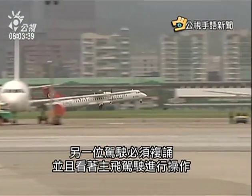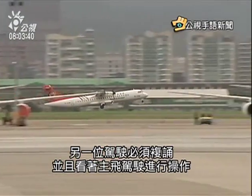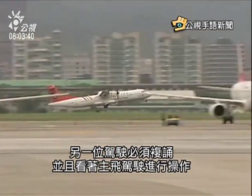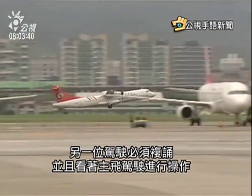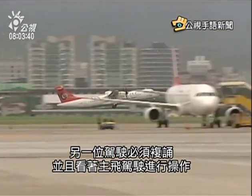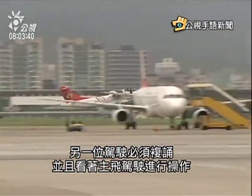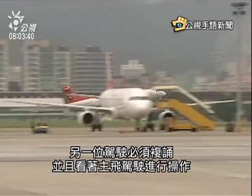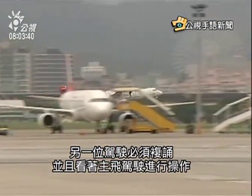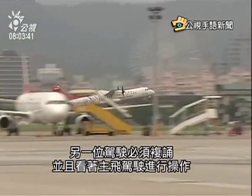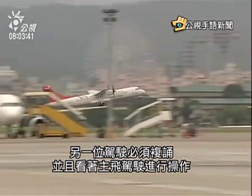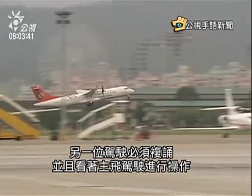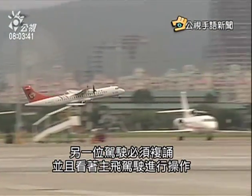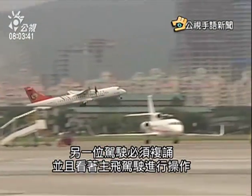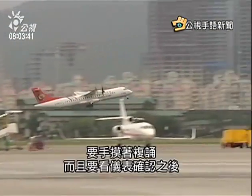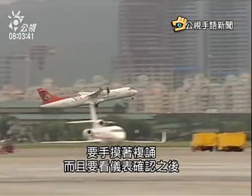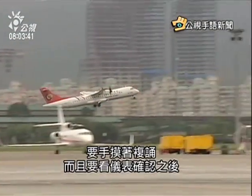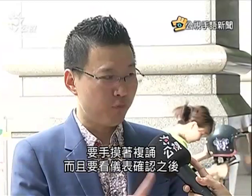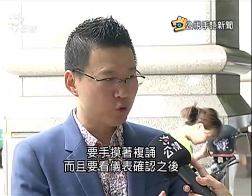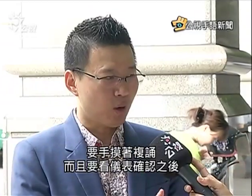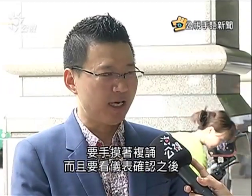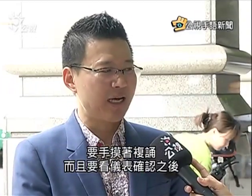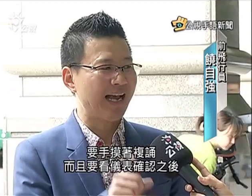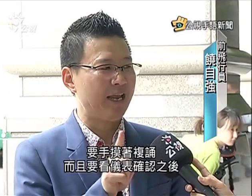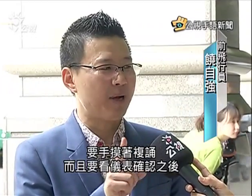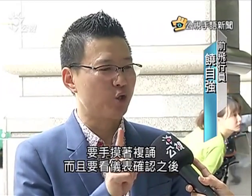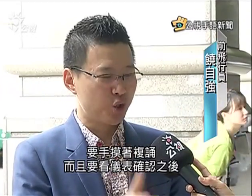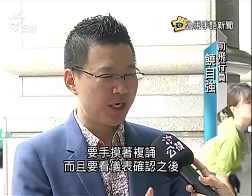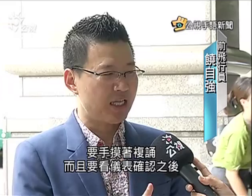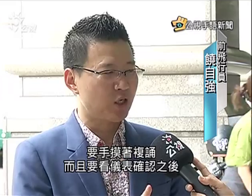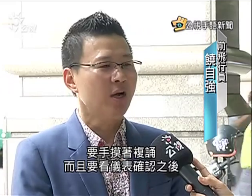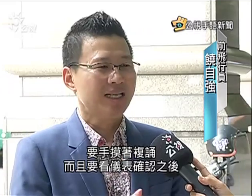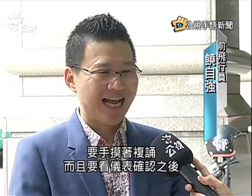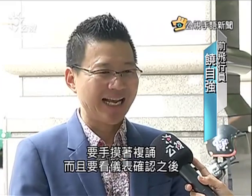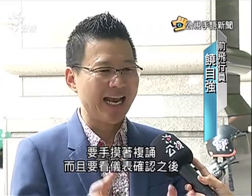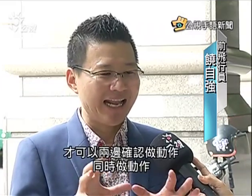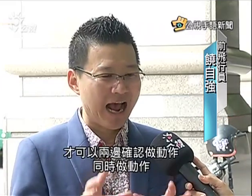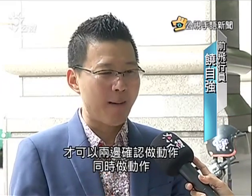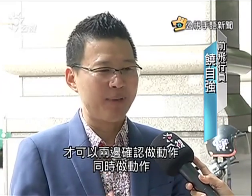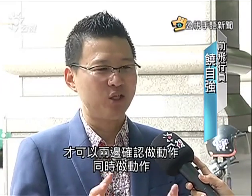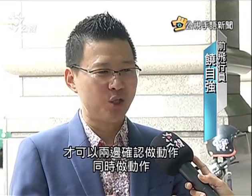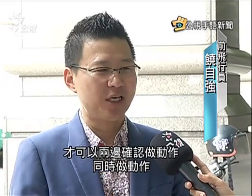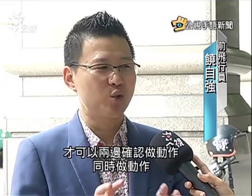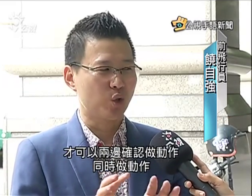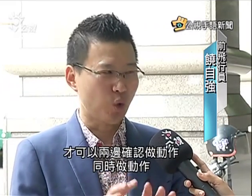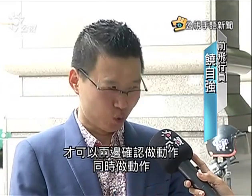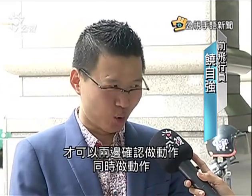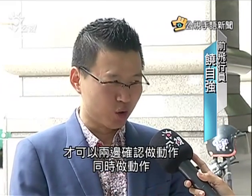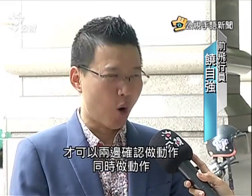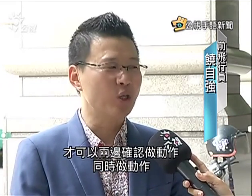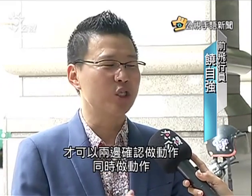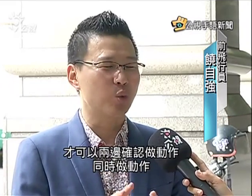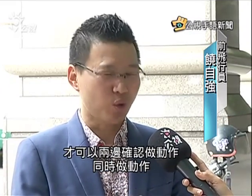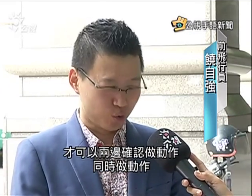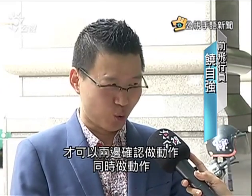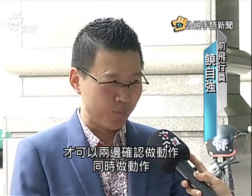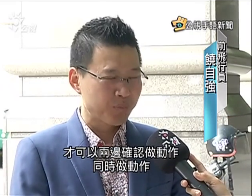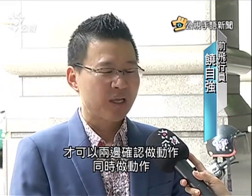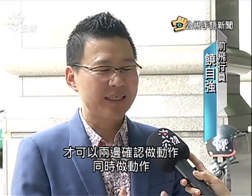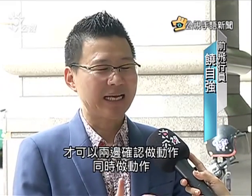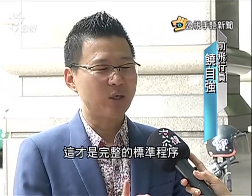行操作。 要手摸着附送，而且要看仪表确认之后，才可以两边确认做动作，同时做动作，这才是完